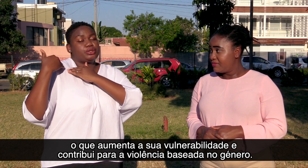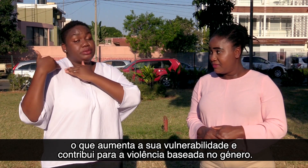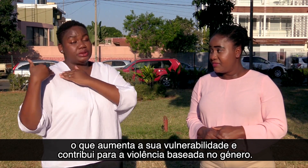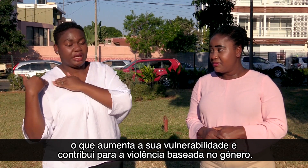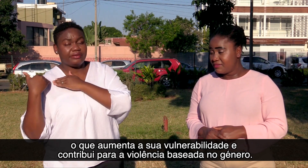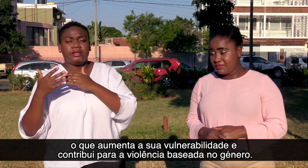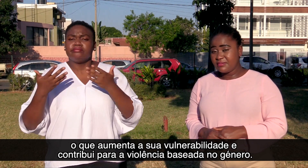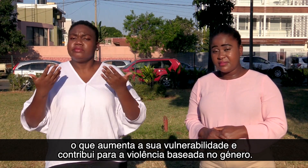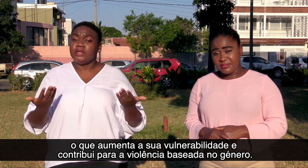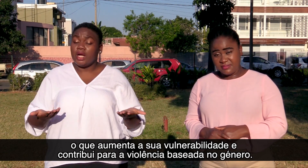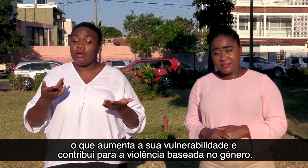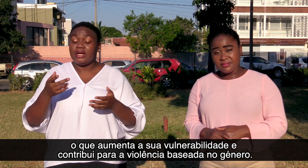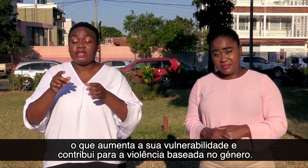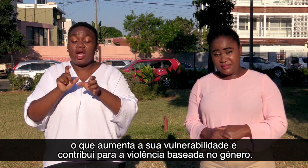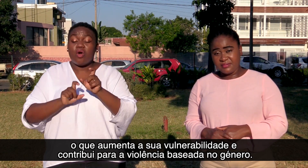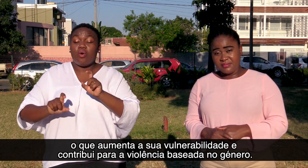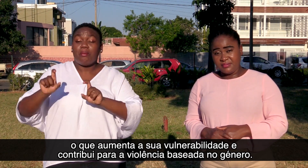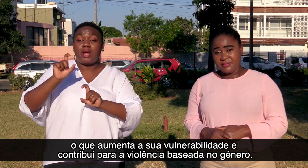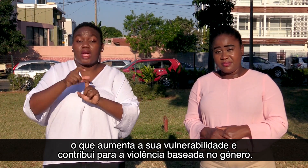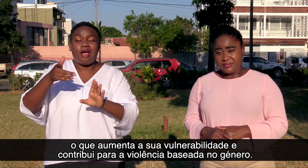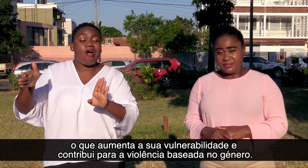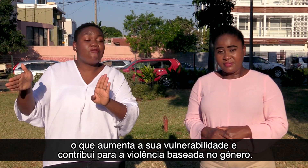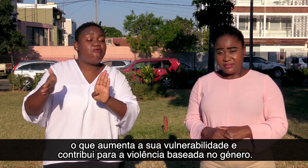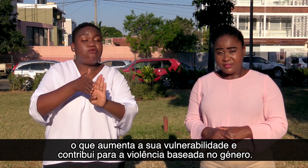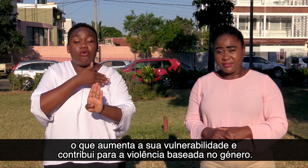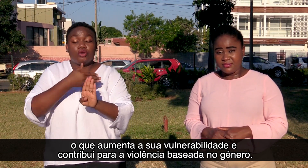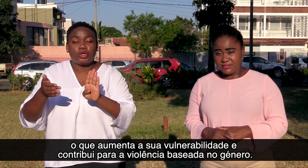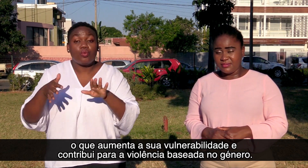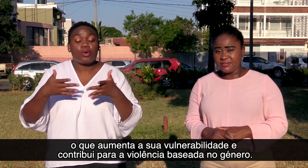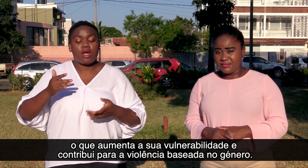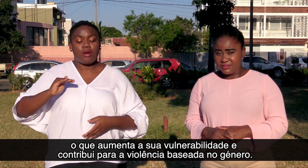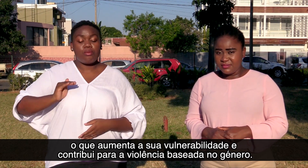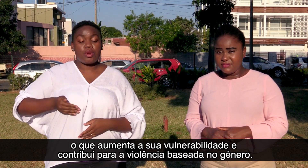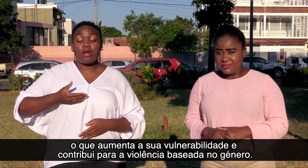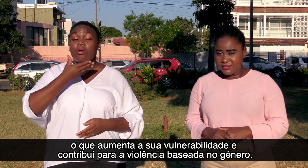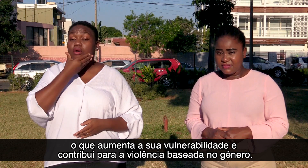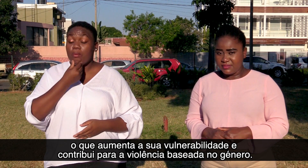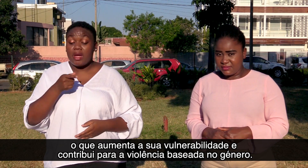sua vulnerabilidade e contribui para a violência baseada no gênero.